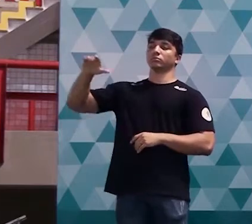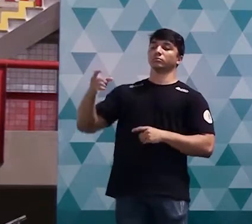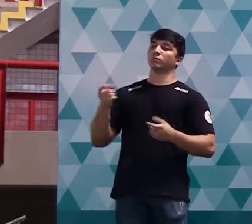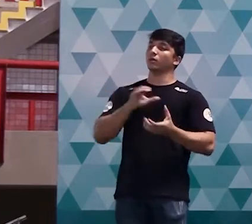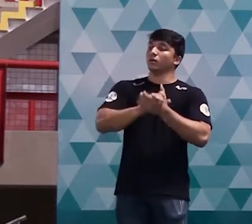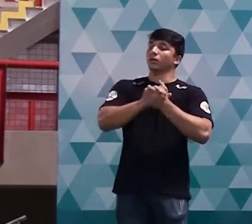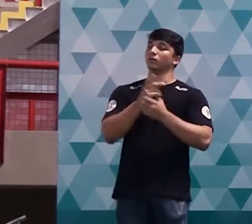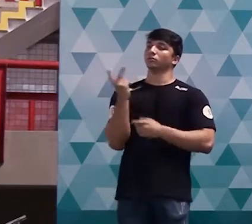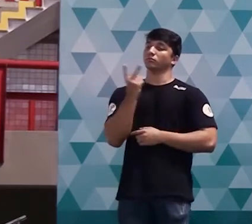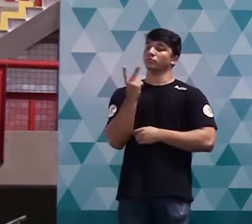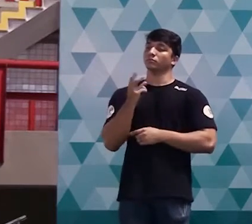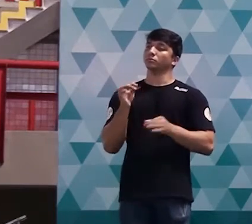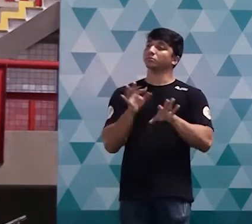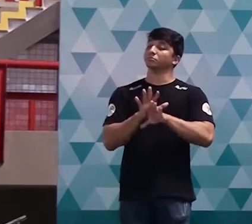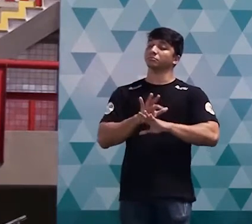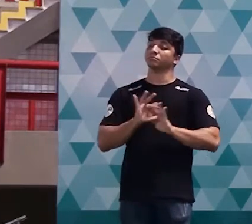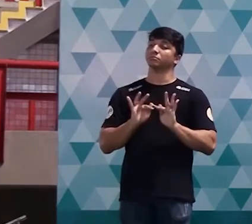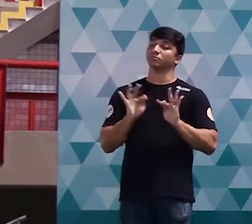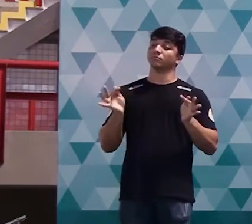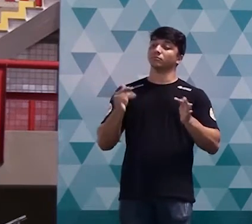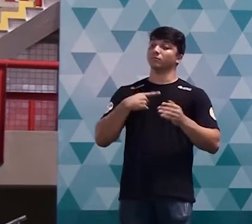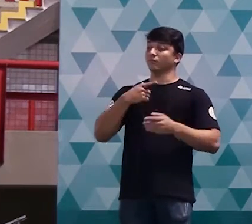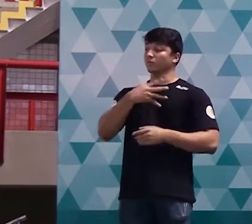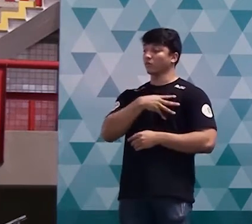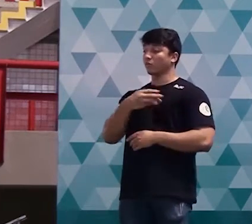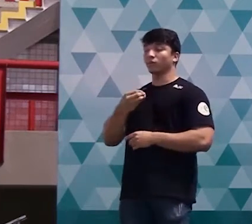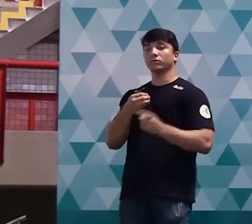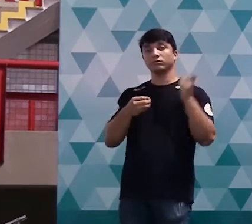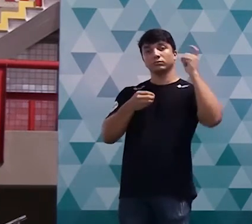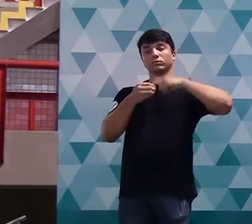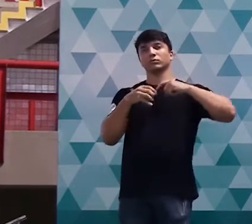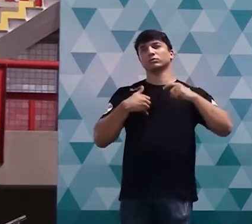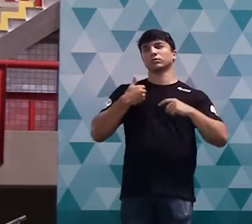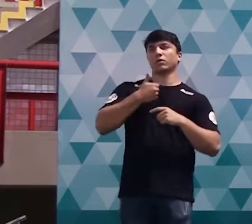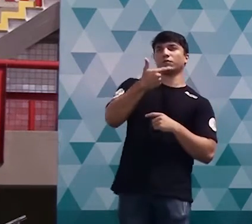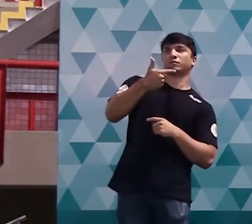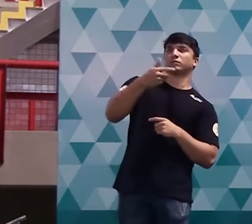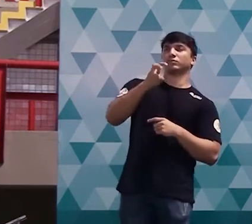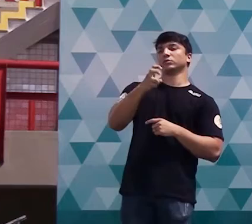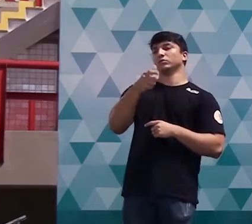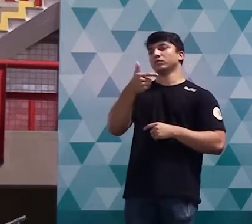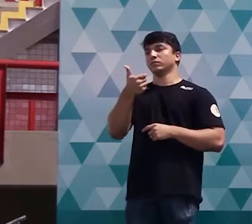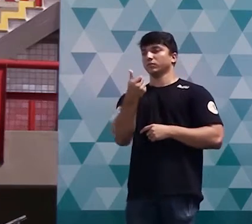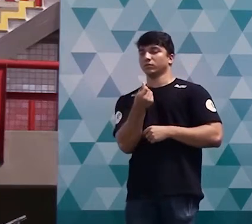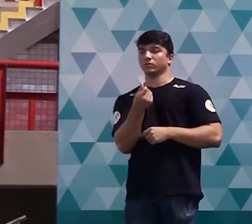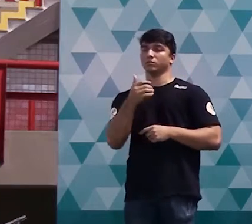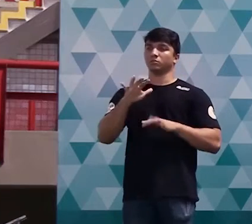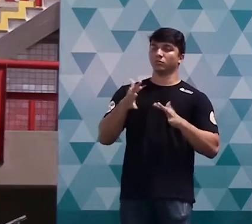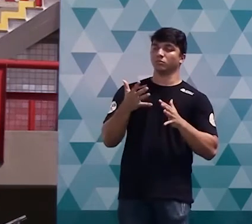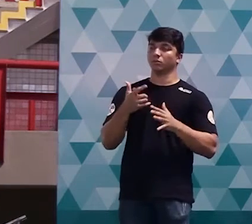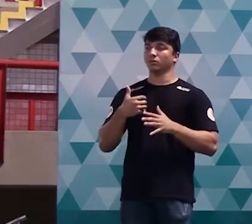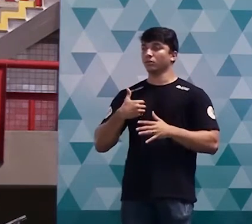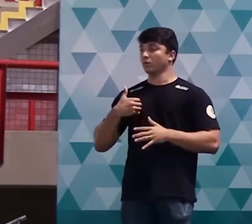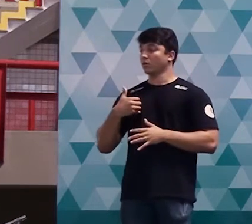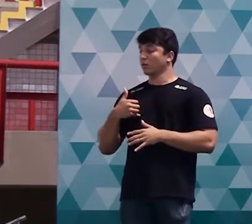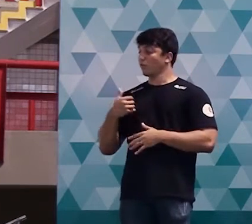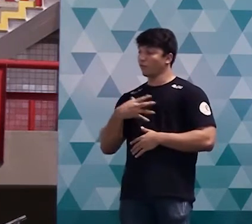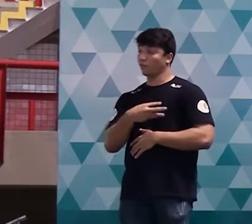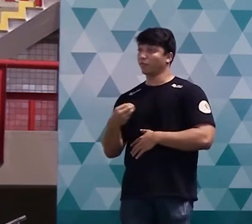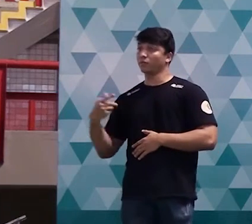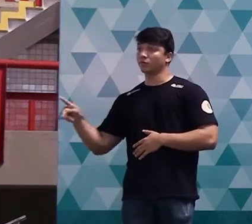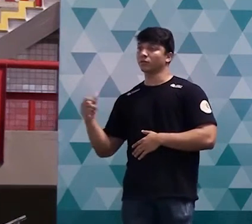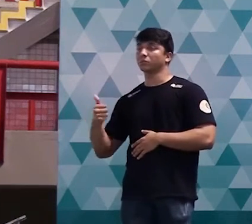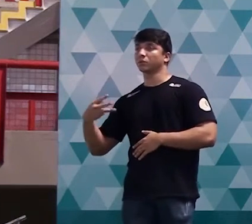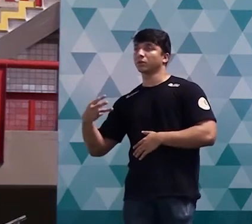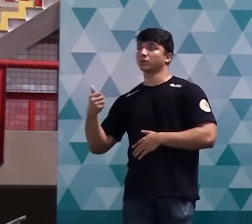eles dois. Pronto. Então meu filho vai voltar com 25, 26 anos, a filha dele vai estar com